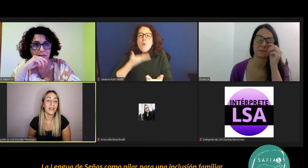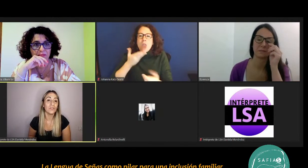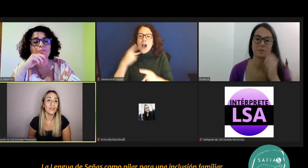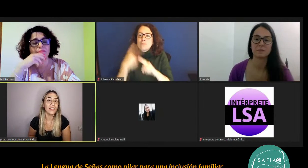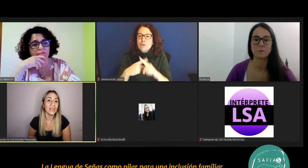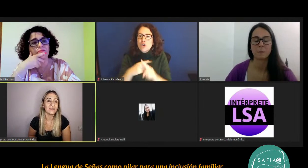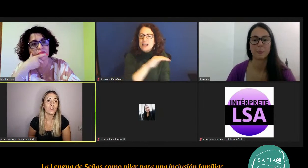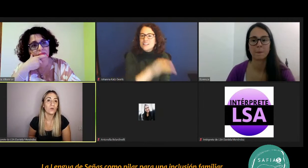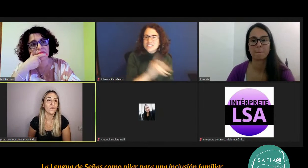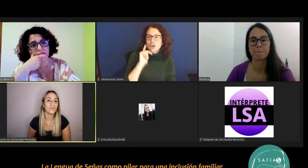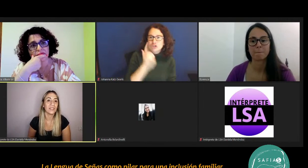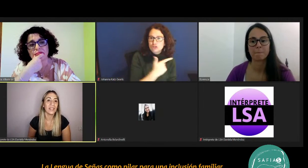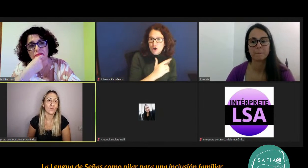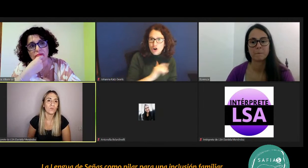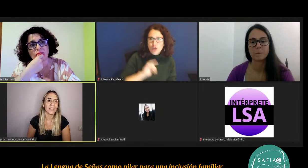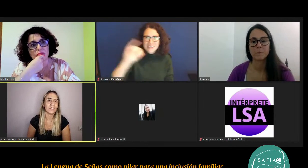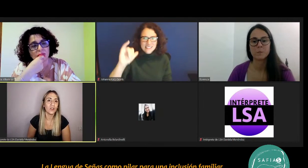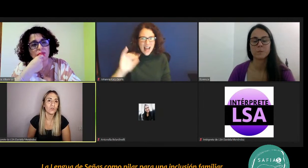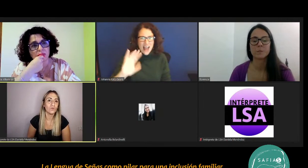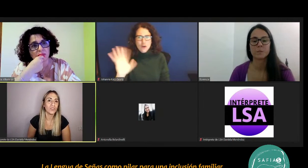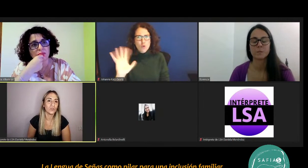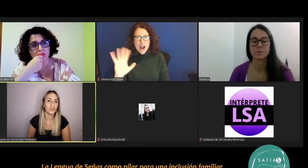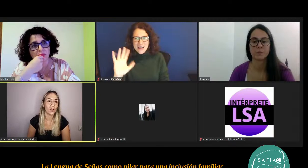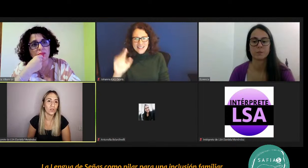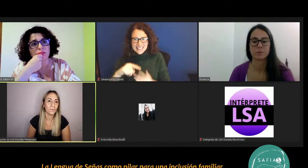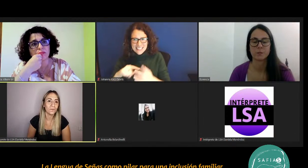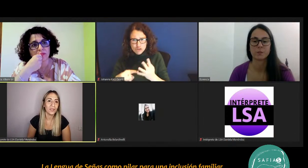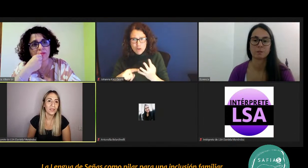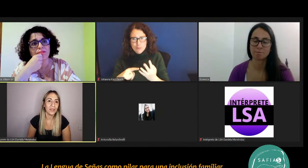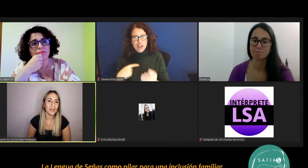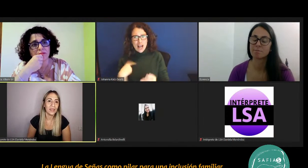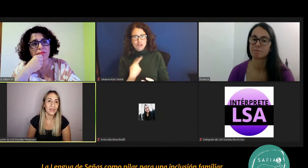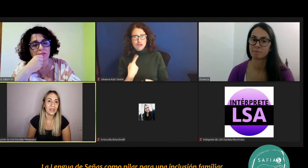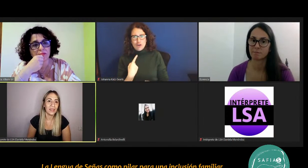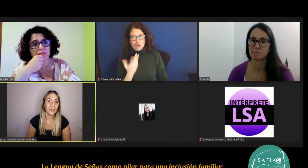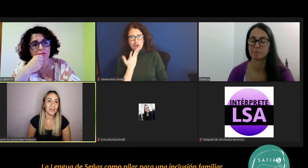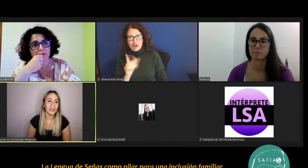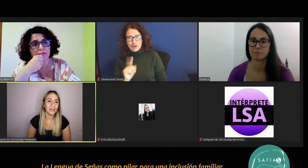que explicándoles cómo sería la comunicación con un chico sordo,